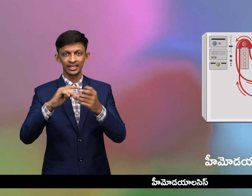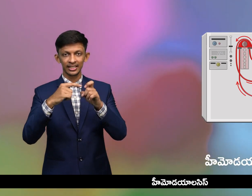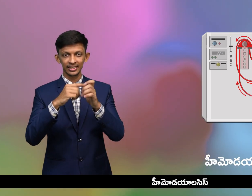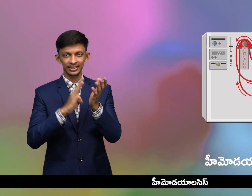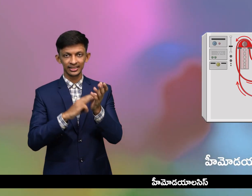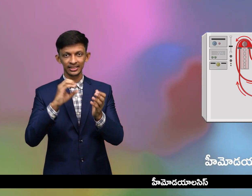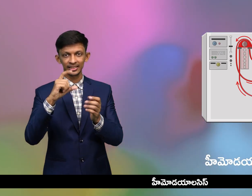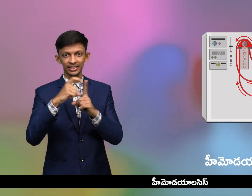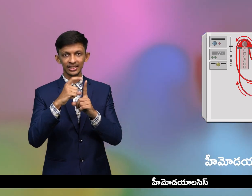హిమోడయాలసిస్,